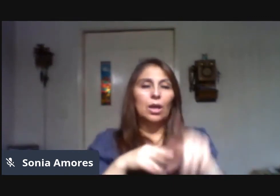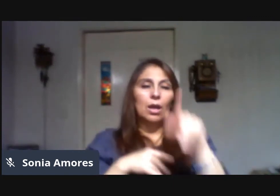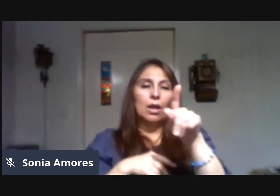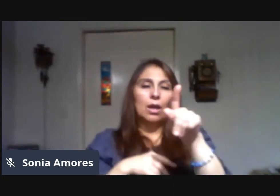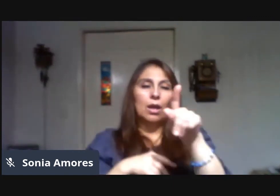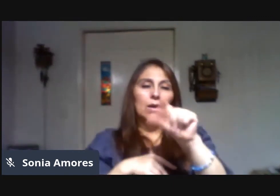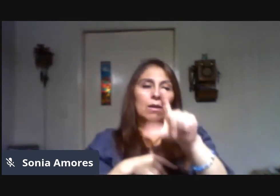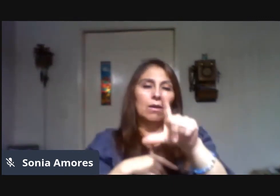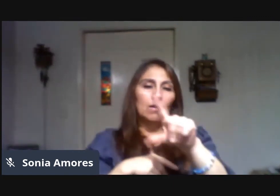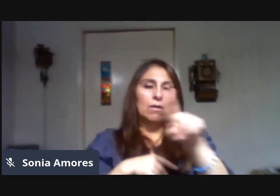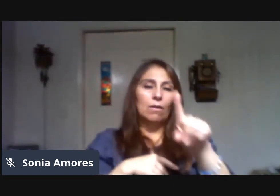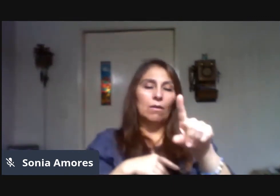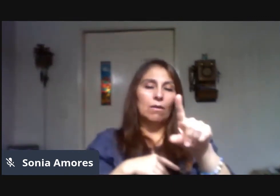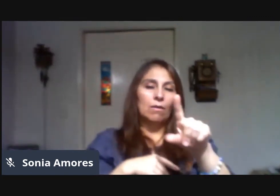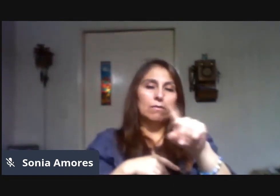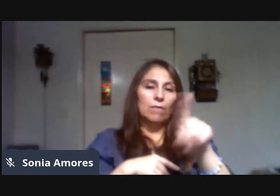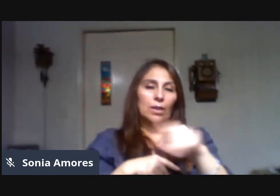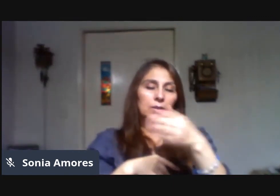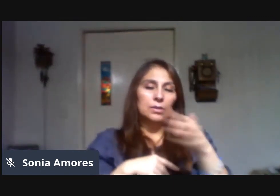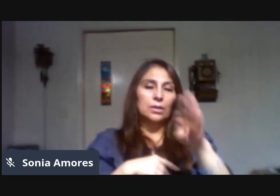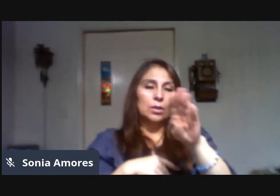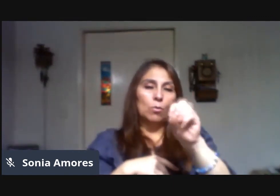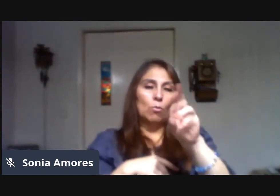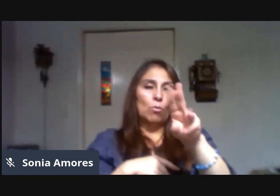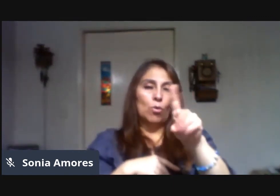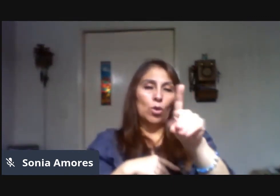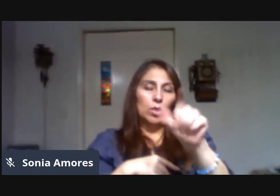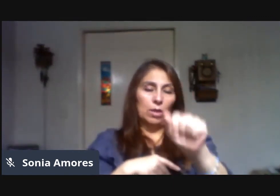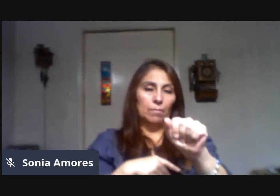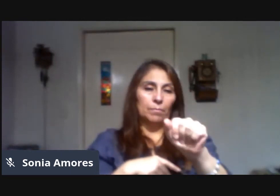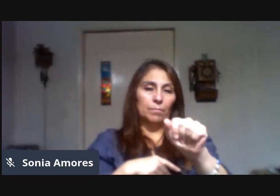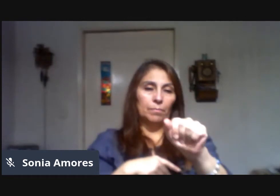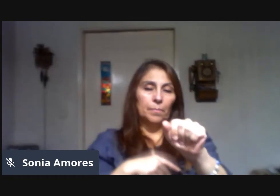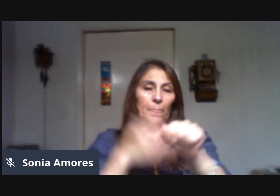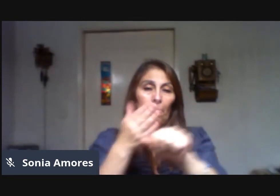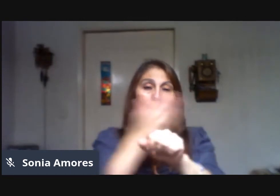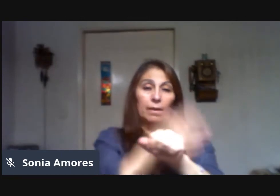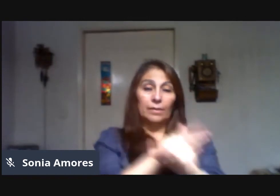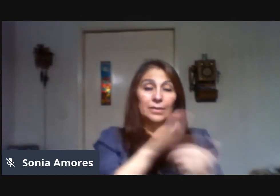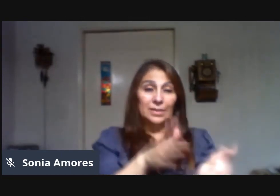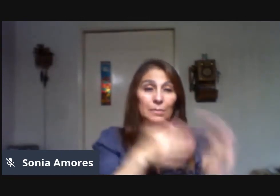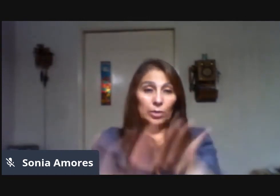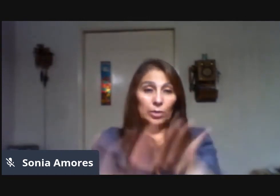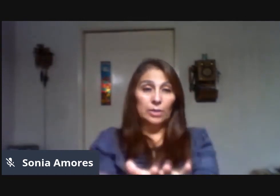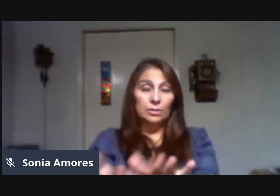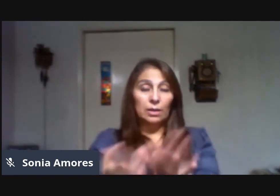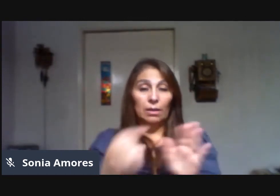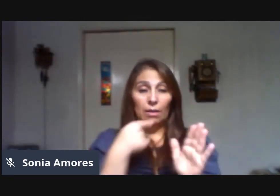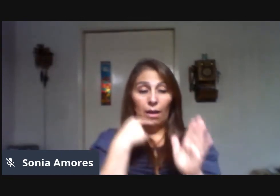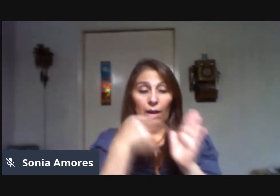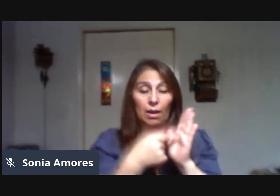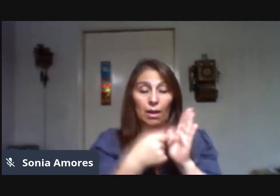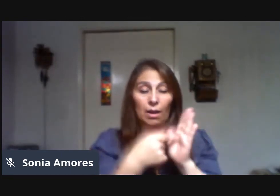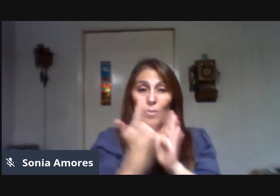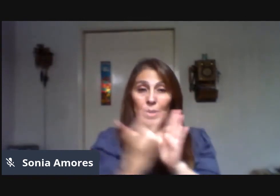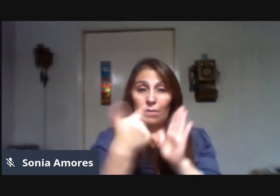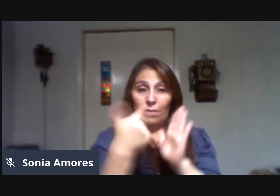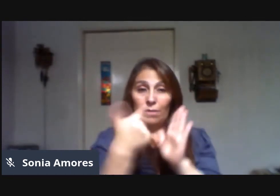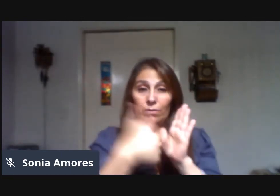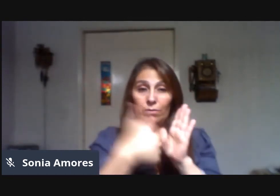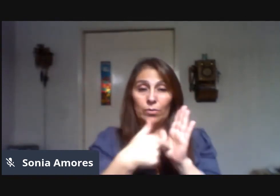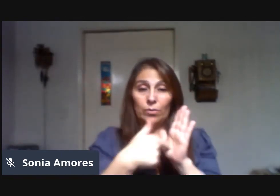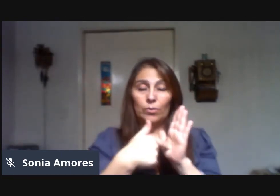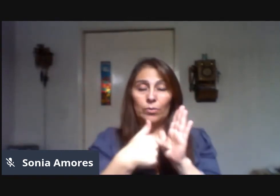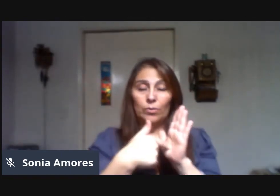antes de fallecer en su edición de La Subversión Moral, precisamente se llamaba a recuperar desde